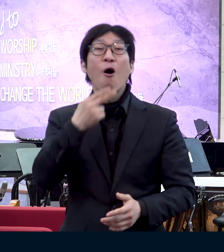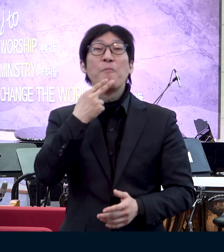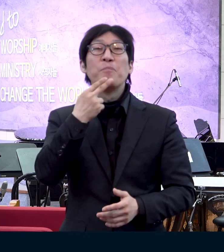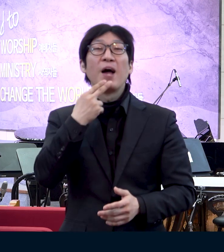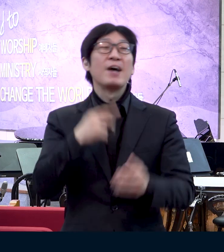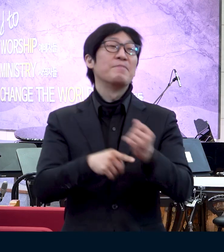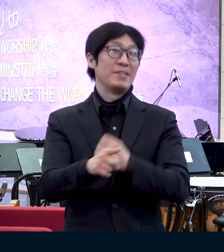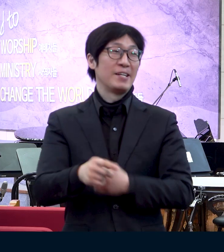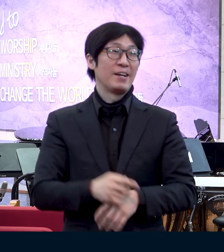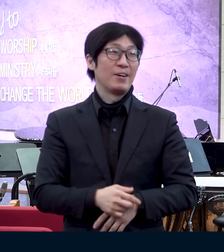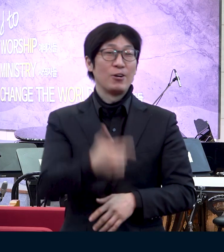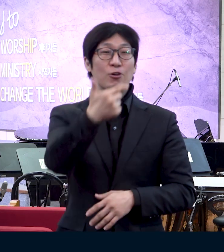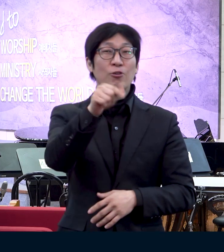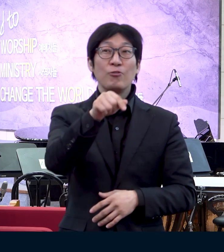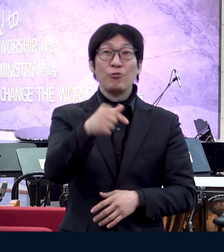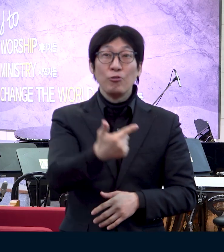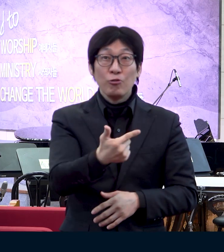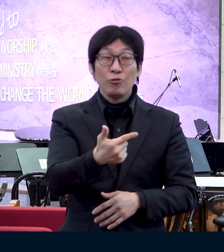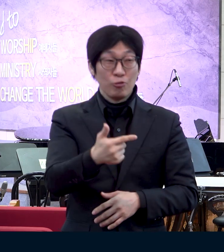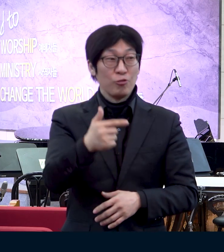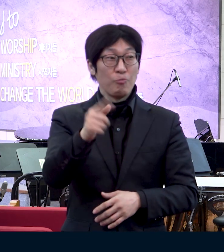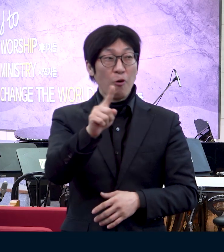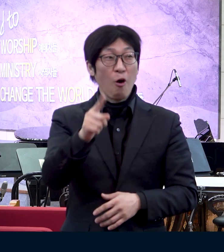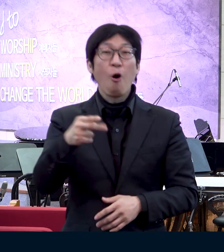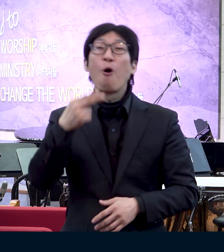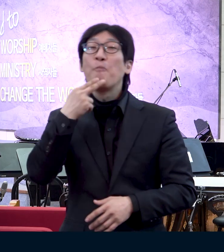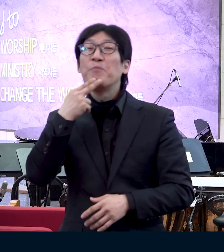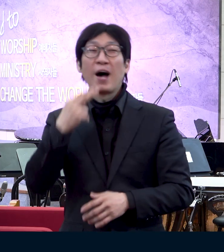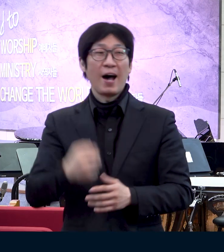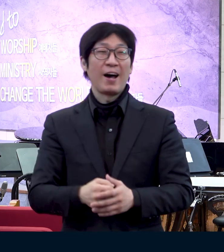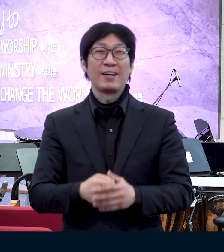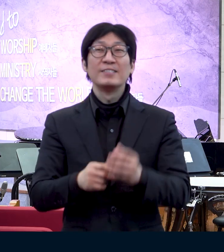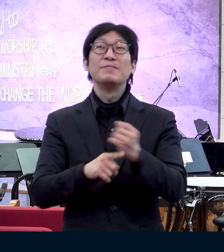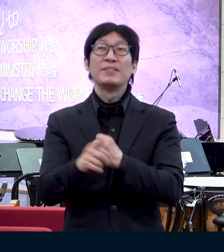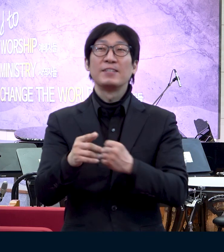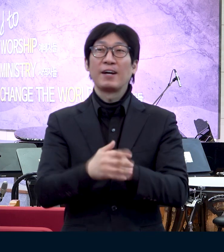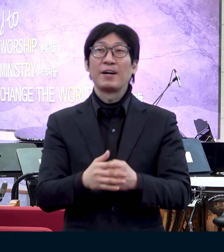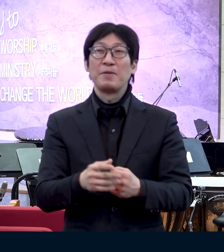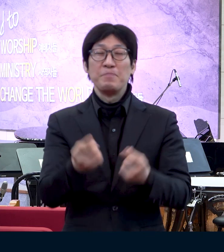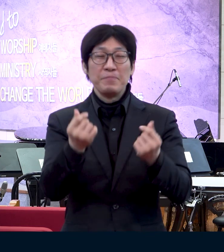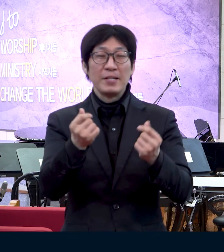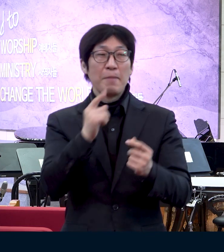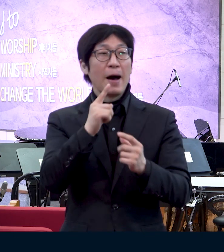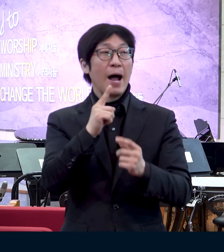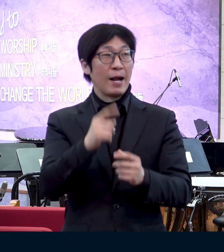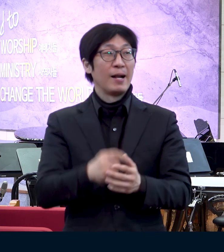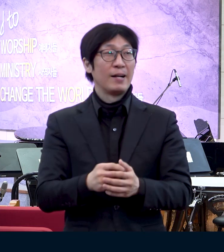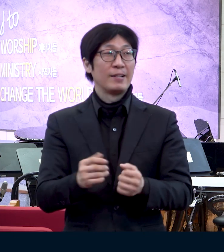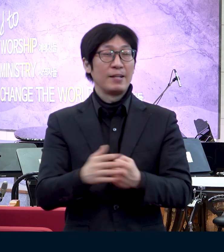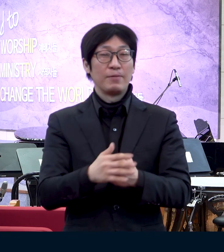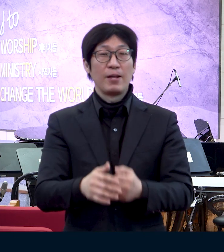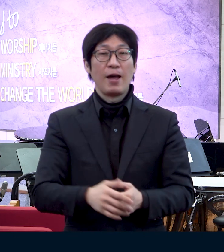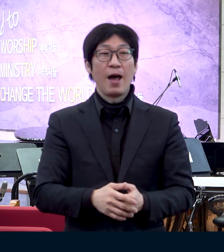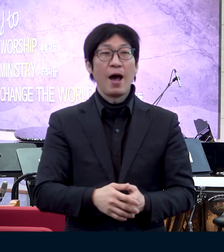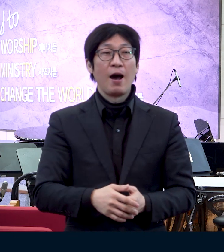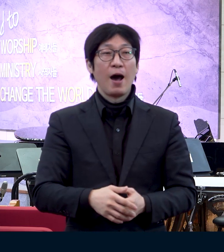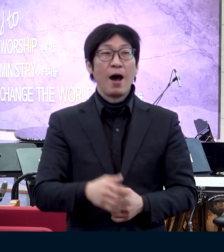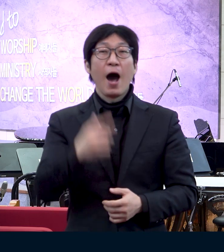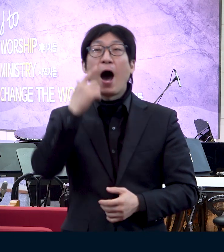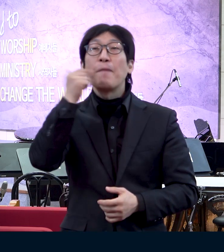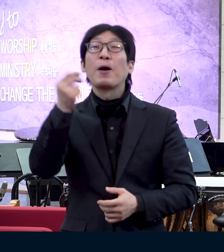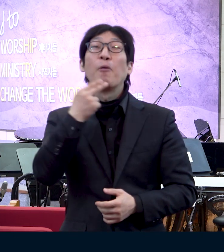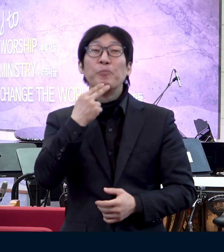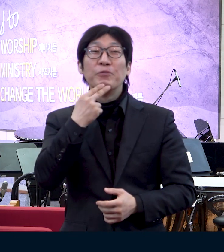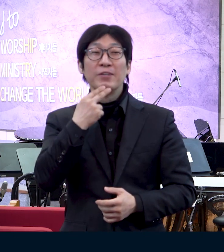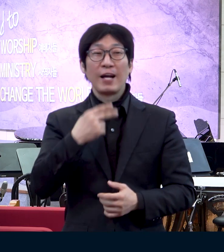Nun, N-O-N이 아무도 없다 하는 말의 의미하고 거의 발음이 비슷하기 때문에 그래서